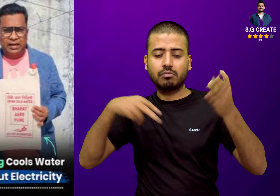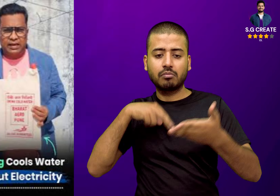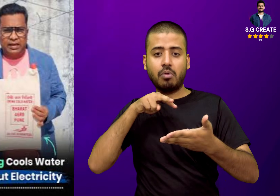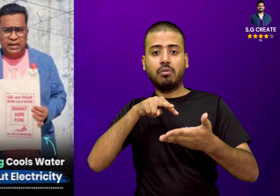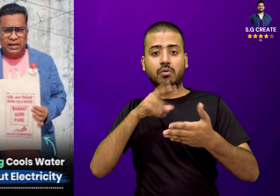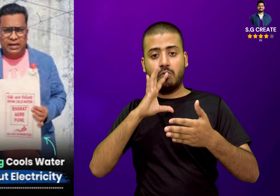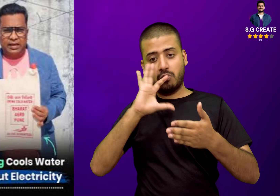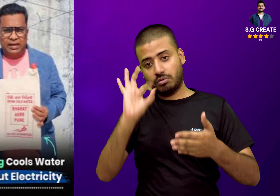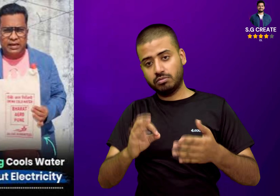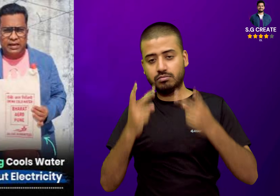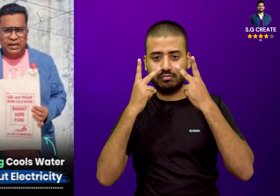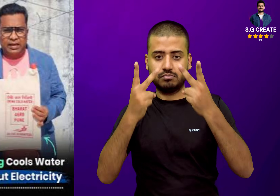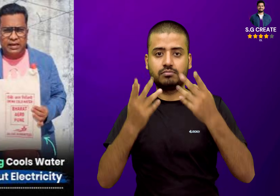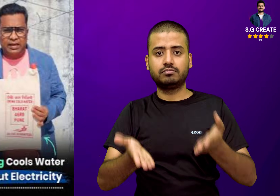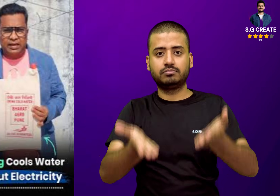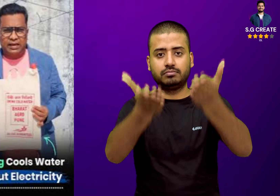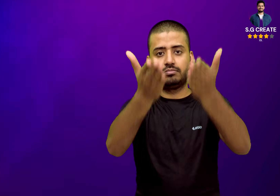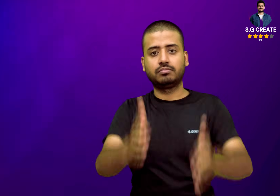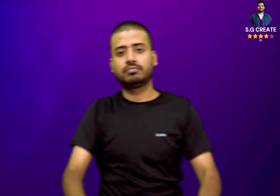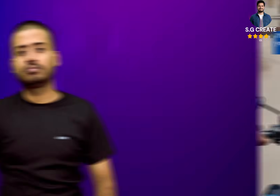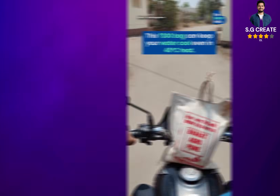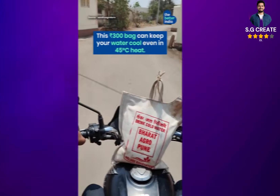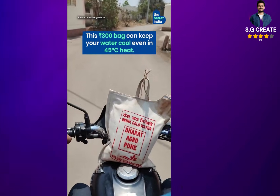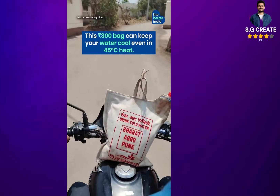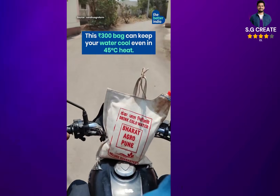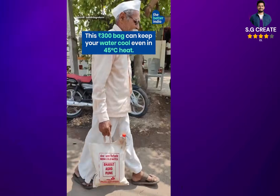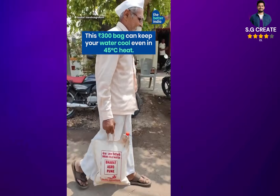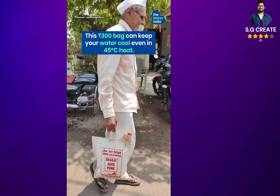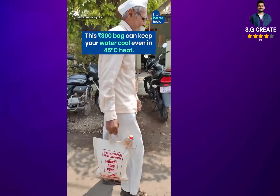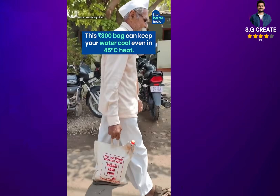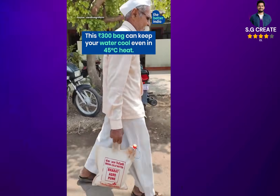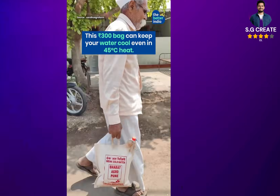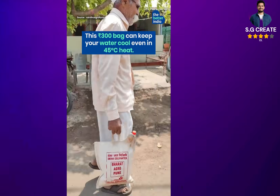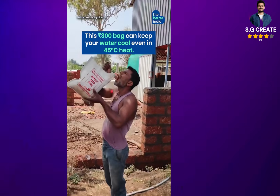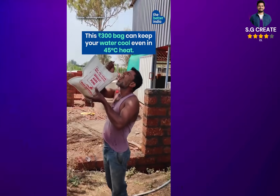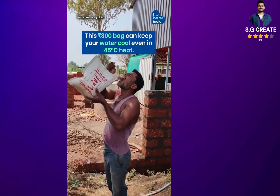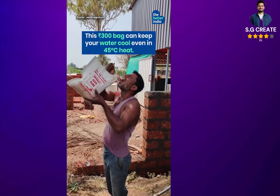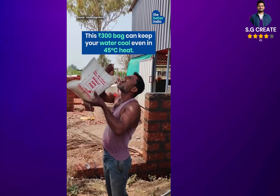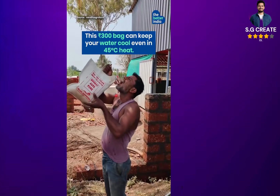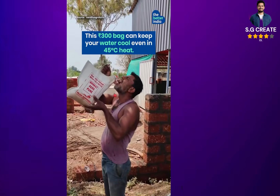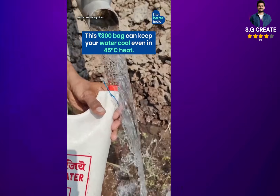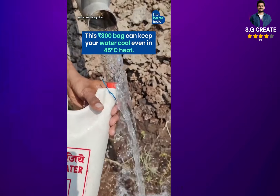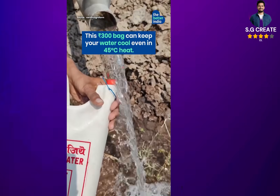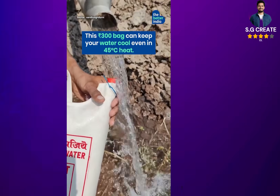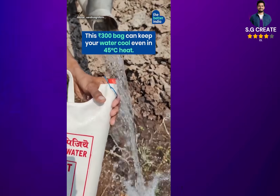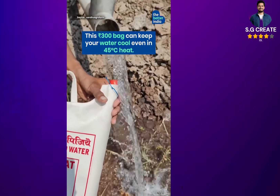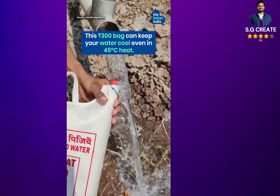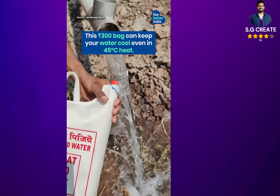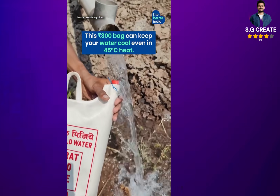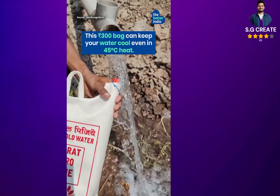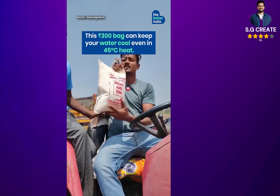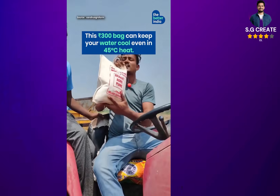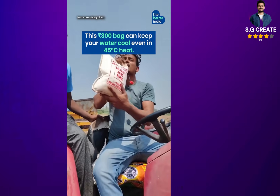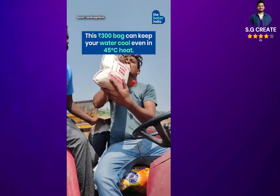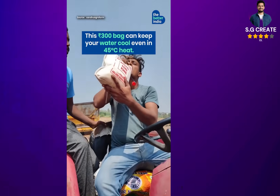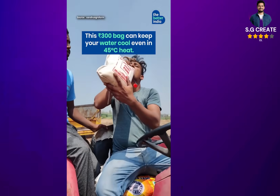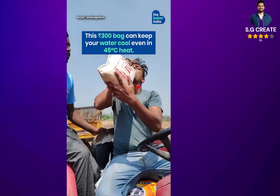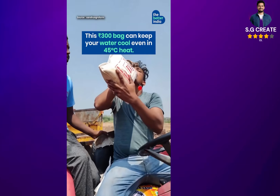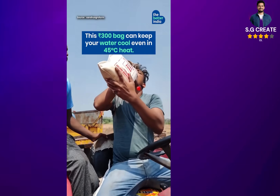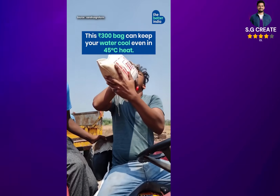through viral videos, but in reality, महाराष्ट्र सांगली के एक शख्स ने बना दिया है फ्रिज जैसा काम करने वाला कोल्ड वाटर बैग। जानते हैं इनसे कैसे काम करता है